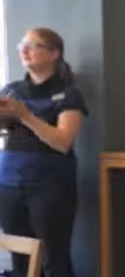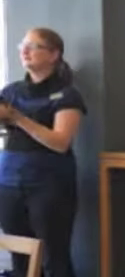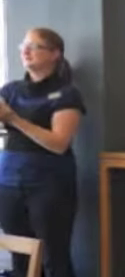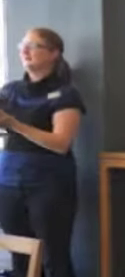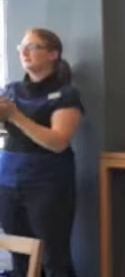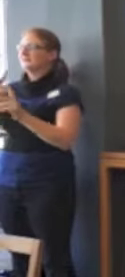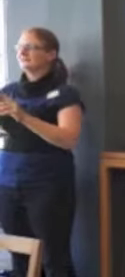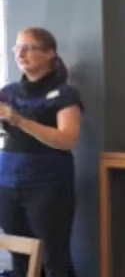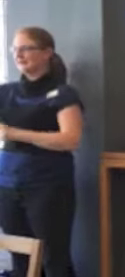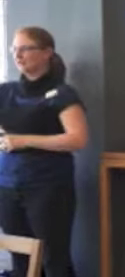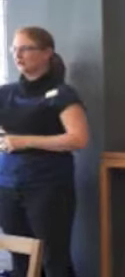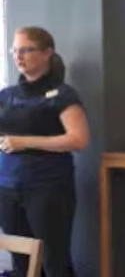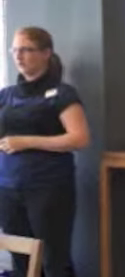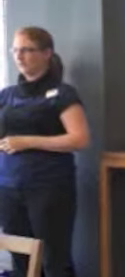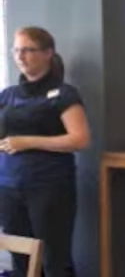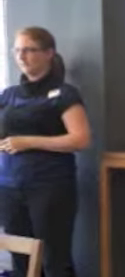och för att